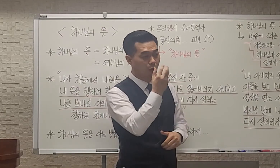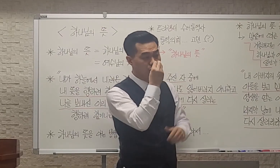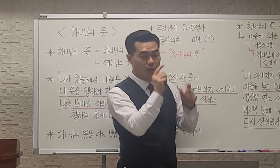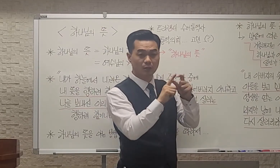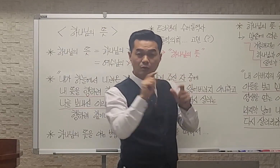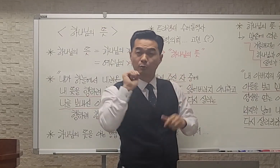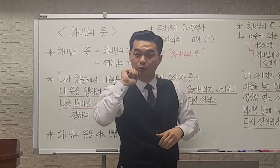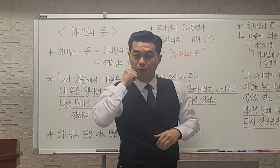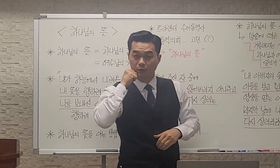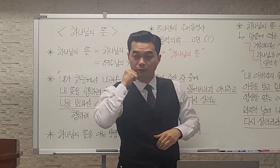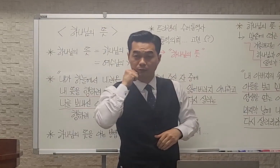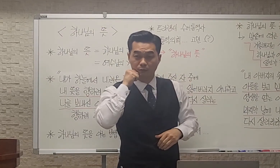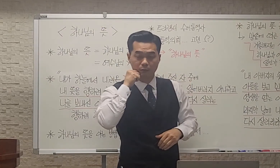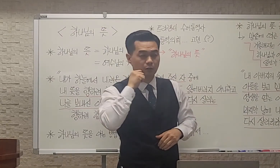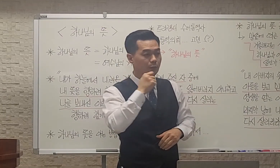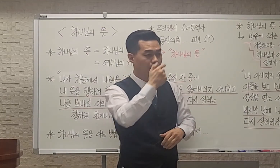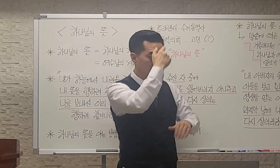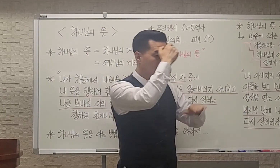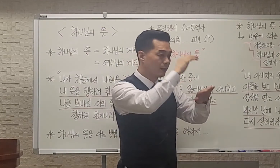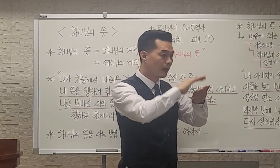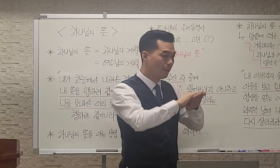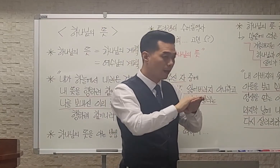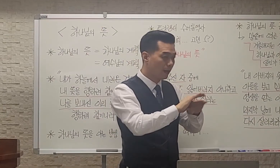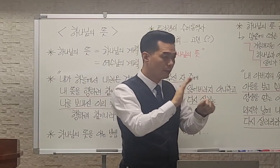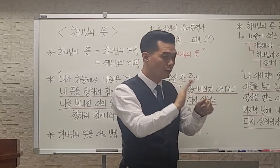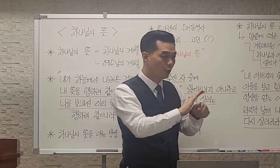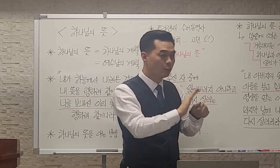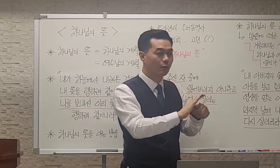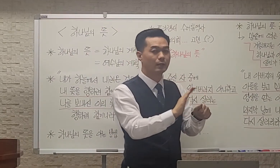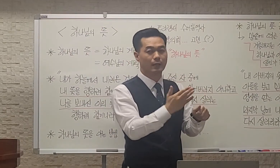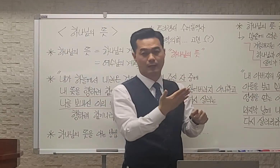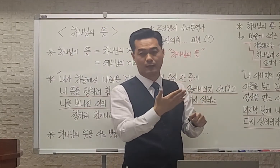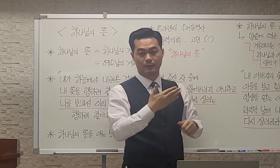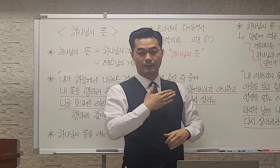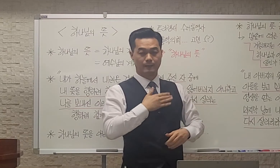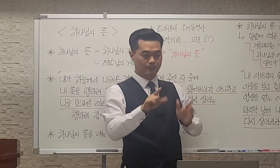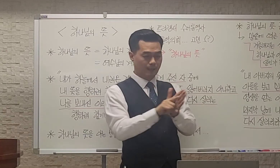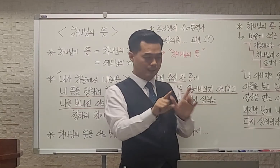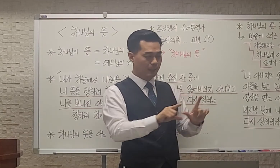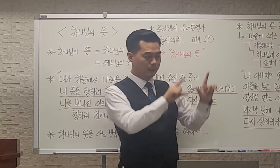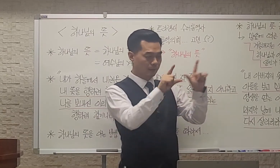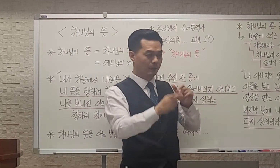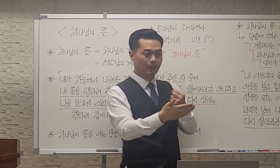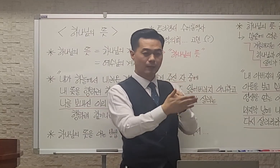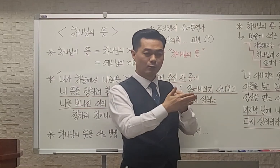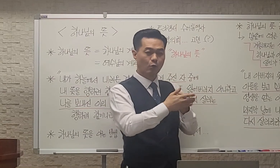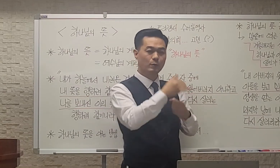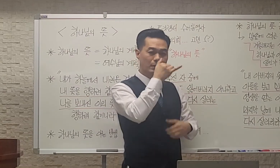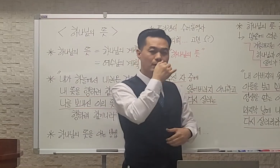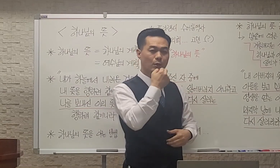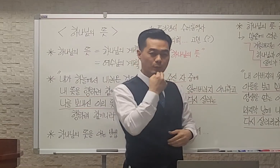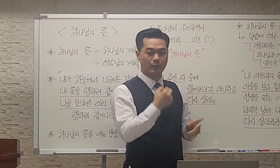거룩이라는 단어가 좀 어려워요? 그러면 예배에 도움이 되는가? 내 신앙생활에 도움이 있는가 없는가?